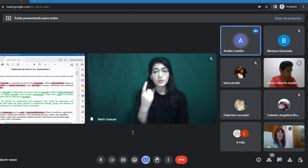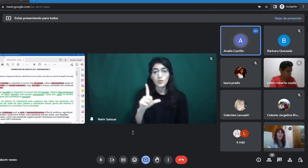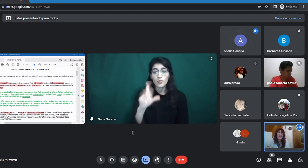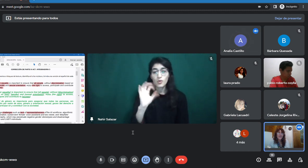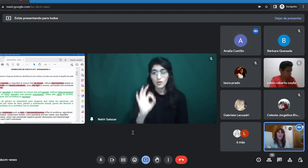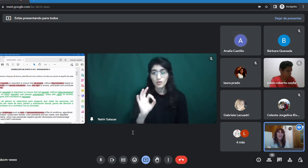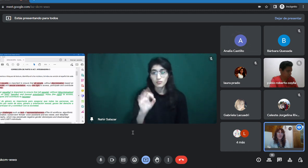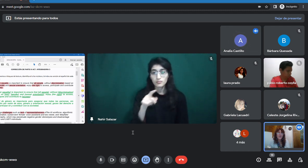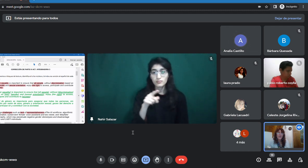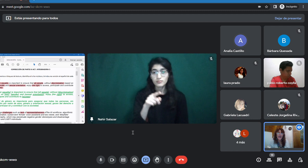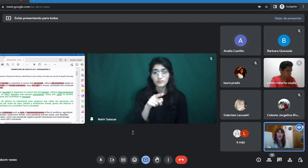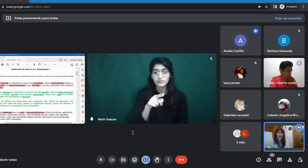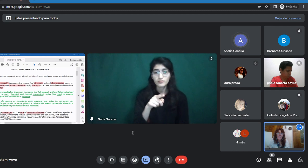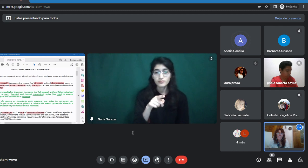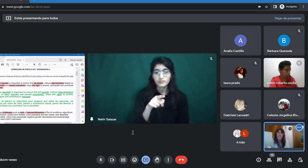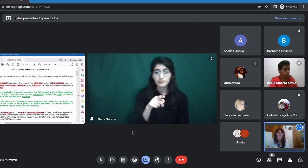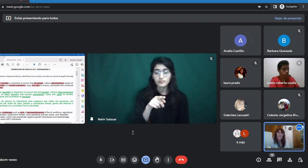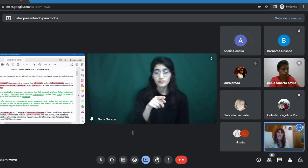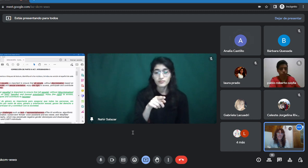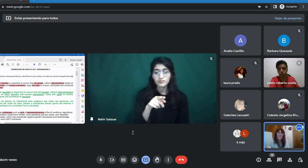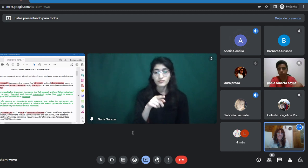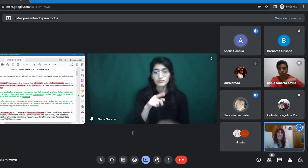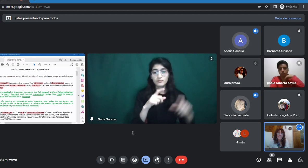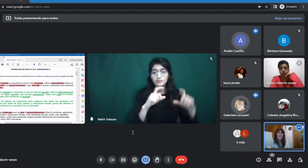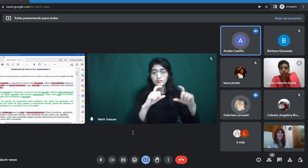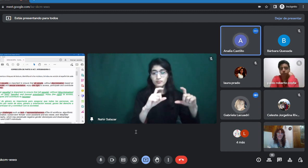Comienza. ¿Y hasta dónde va?